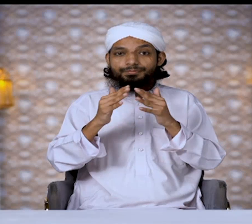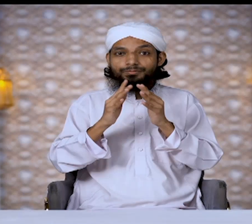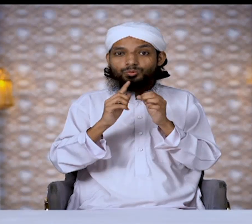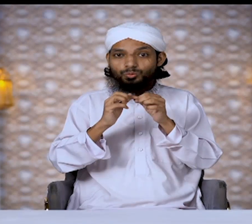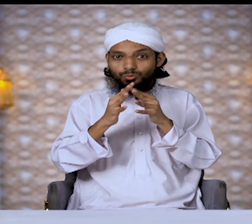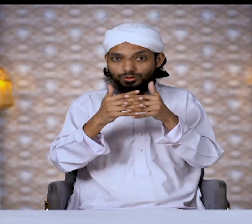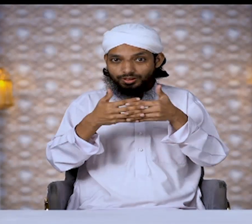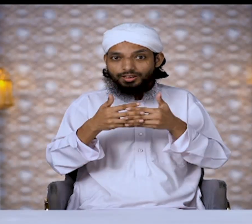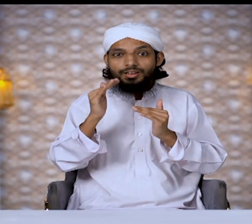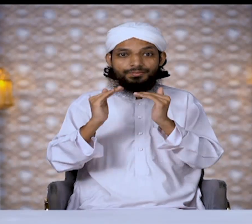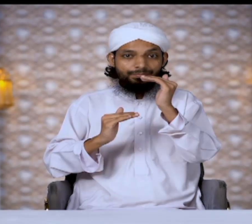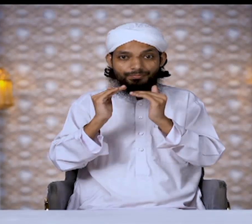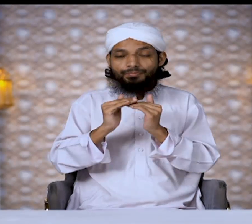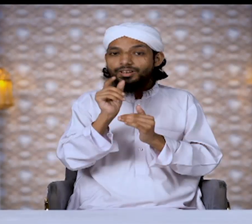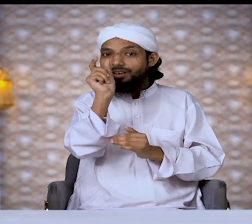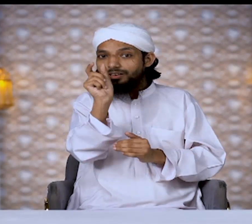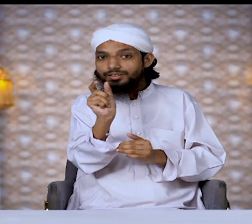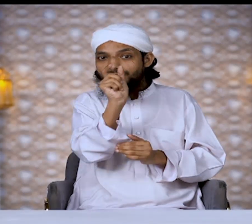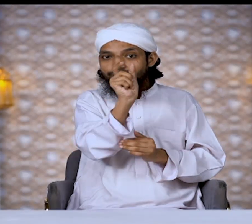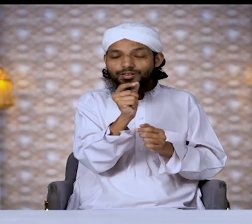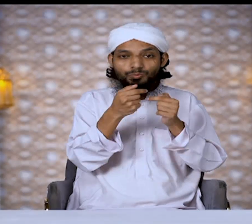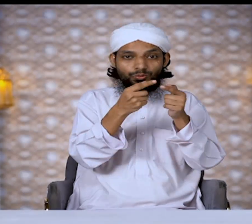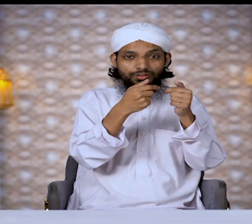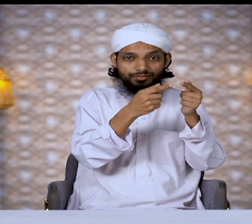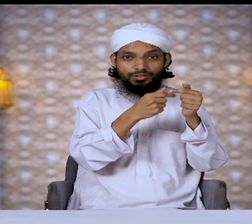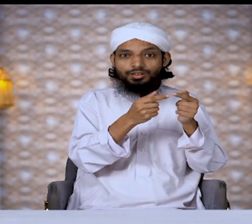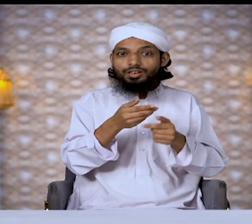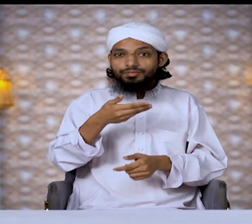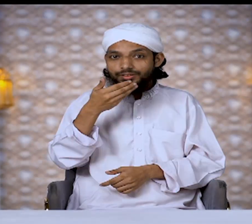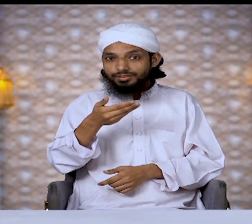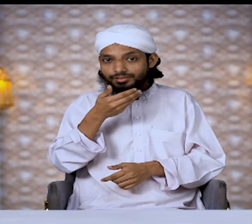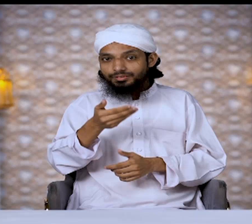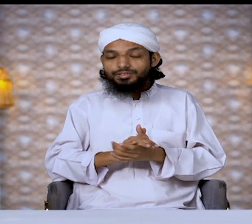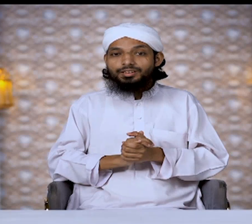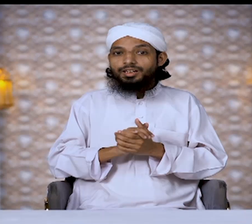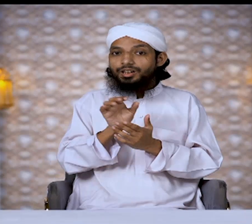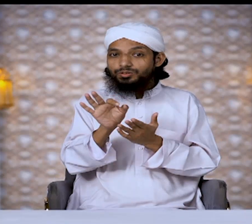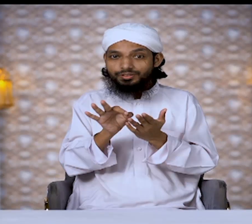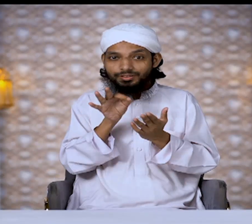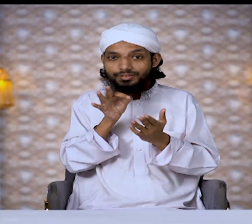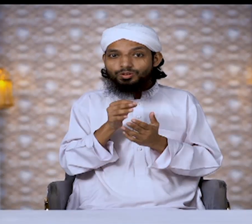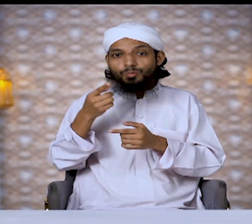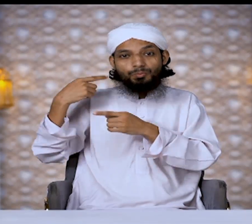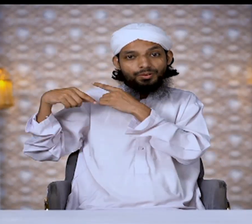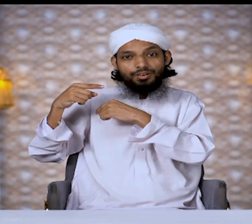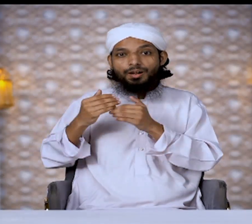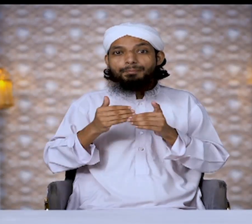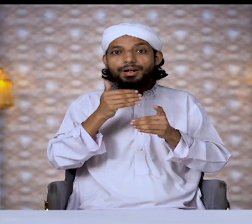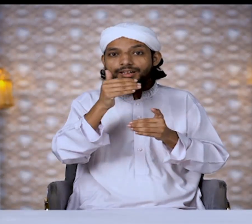لغت کے مطابق ہو اور الفاظ کے مختلف معانی میں سے ایسے معانی کا انتخاب کیا جائے جو پہلے اور بعد والی آیت